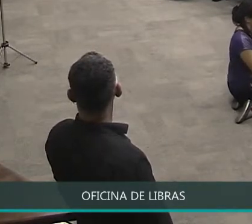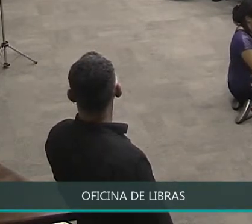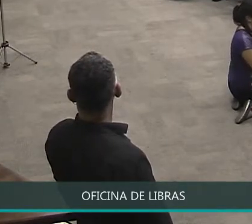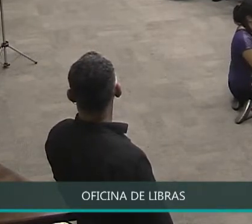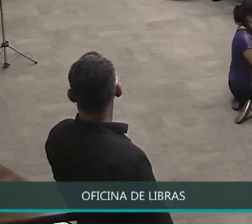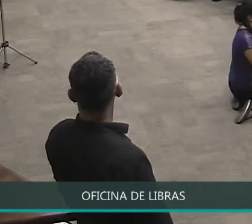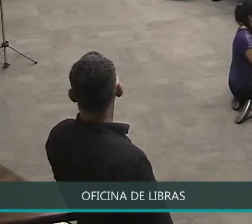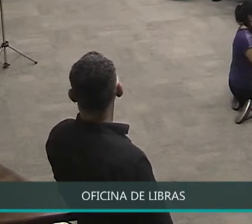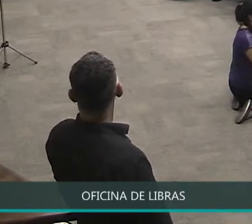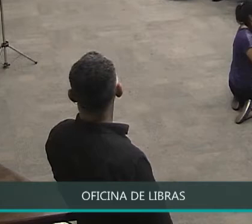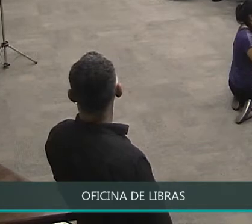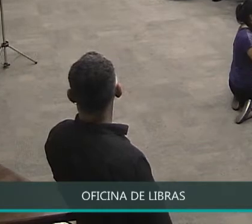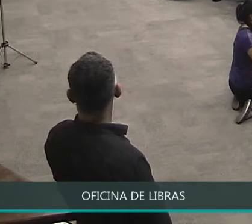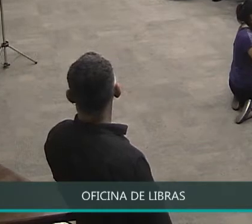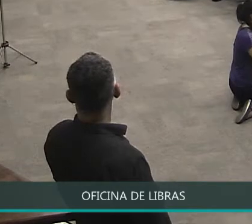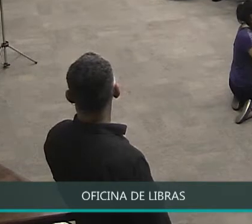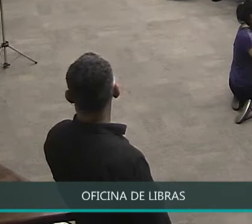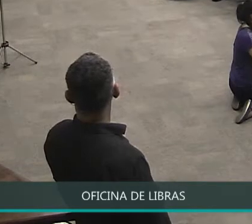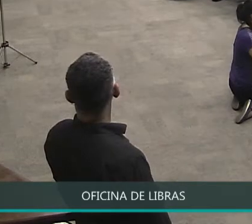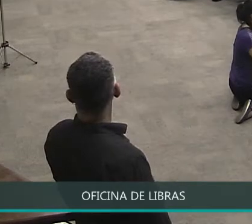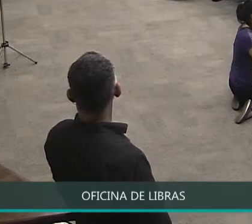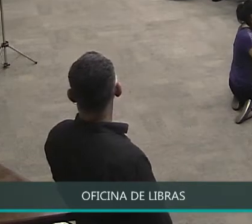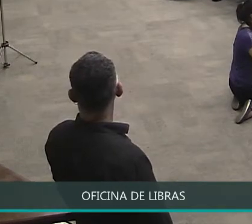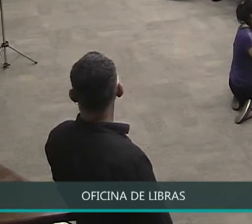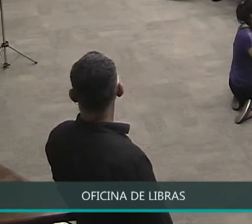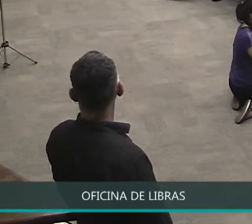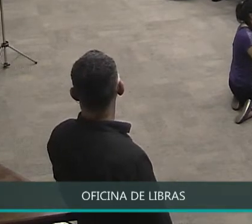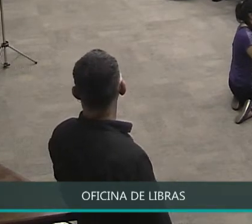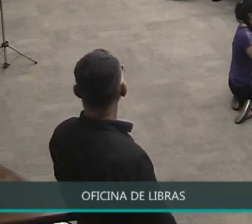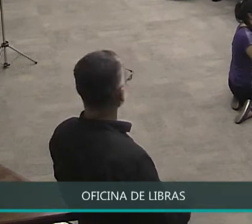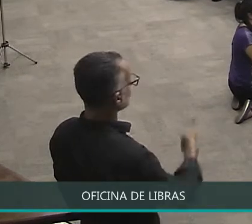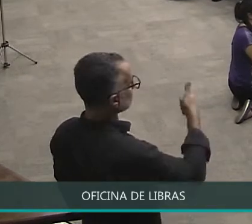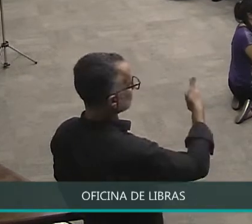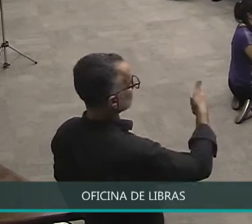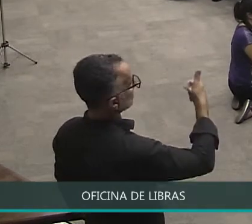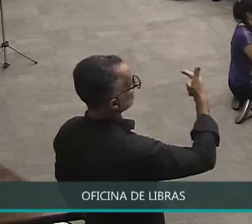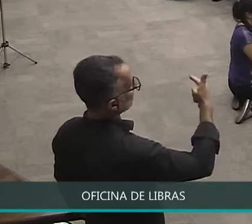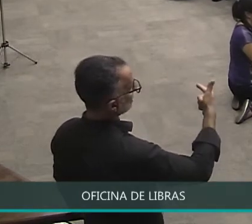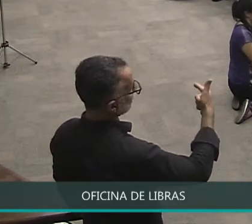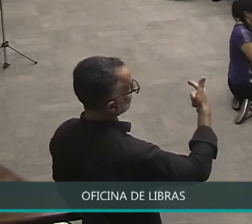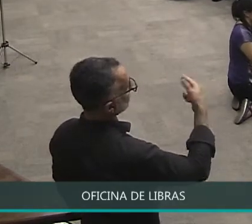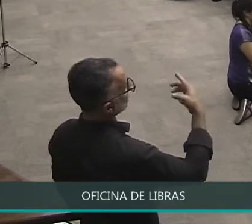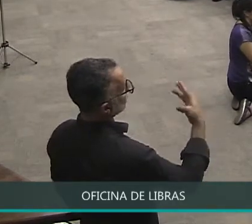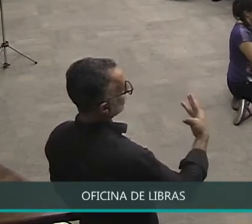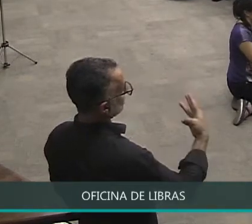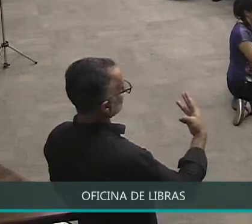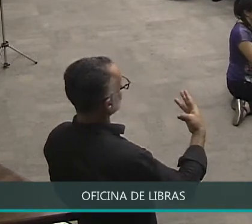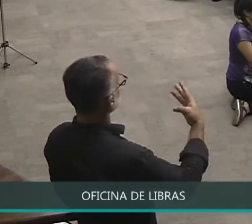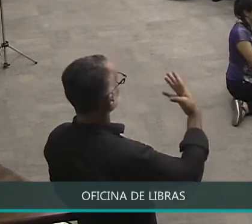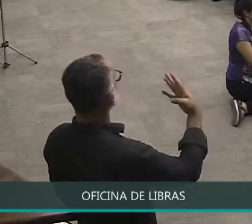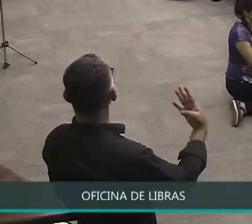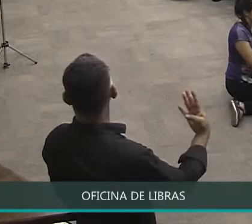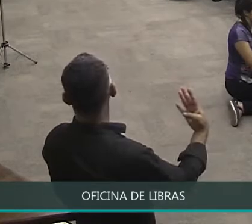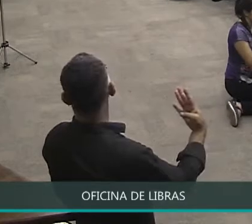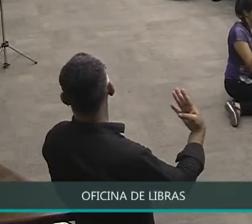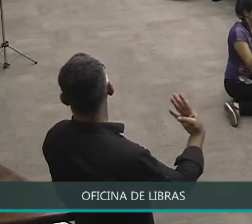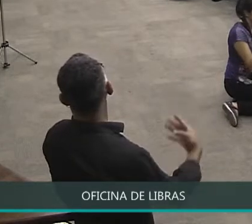também. Tá? Então, a gente começa 1, 2 ou 3, tem quem faça assim, quem faça assim. Aqui em